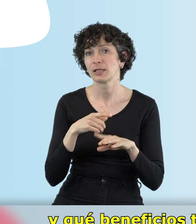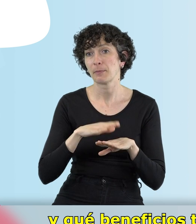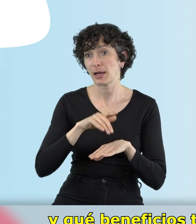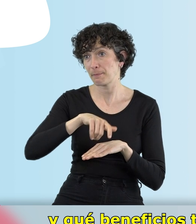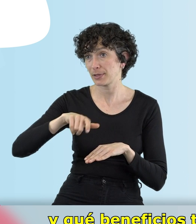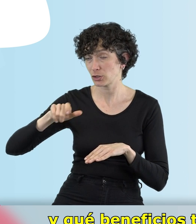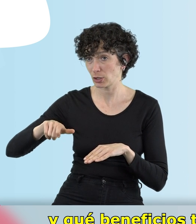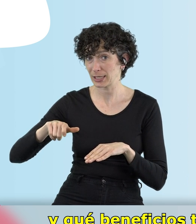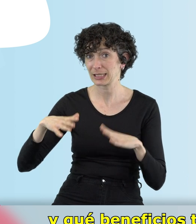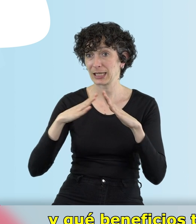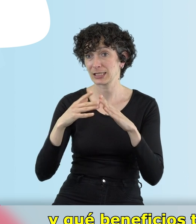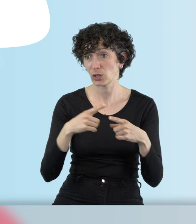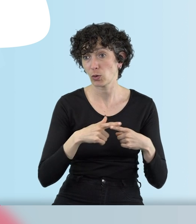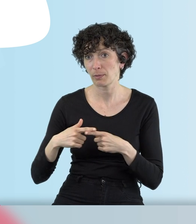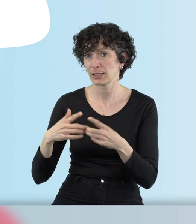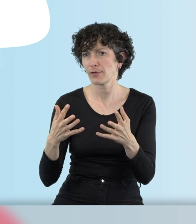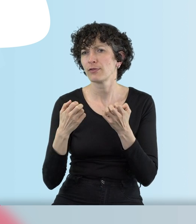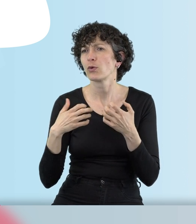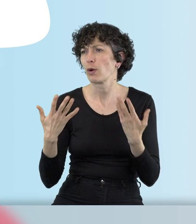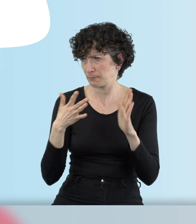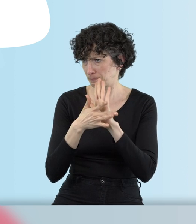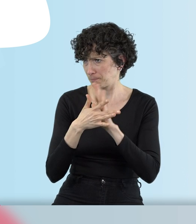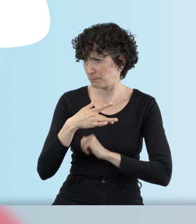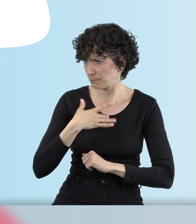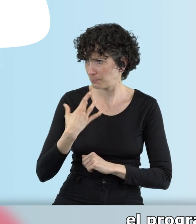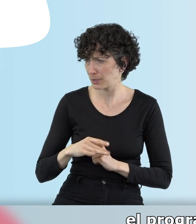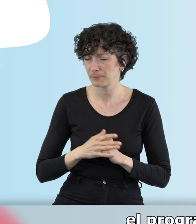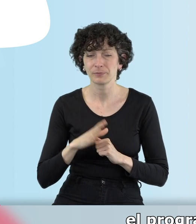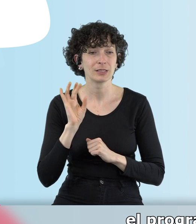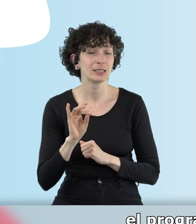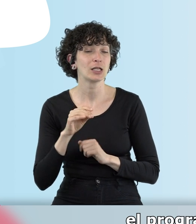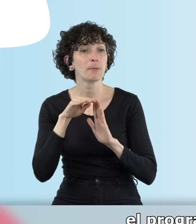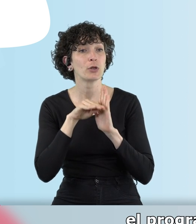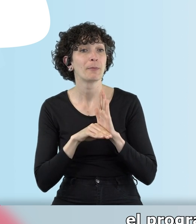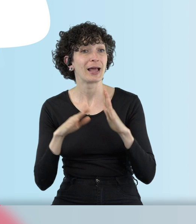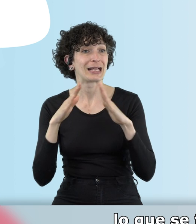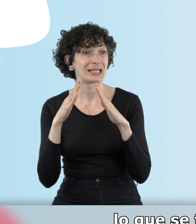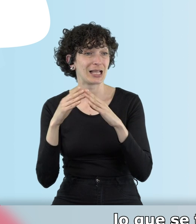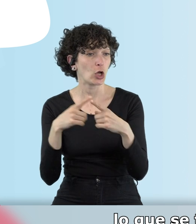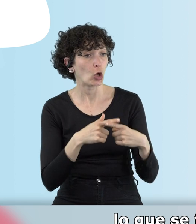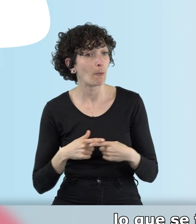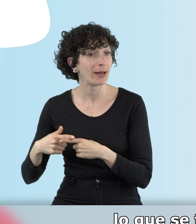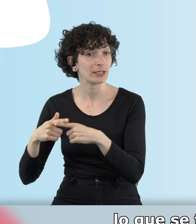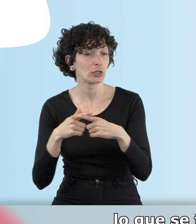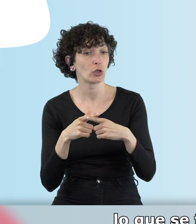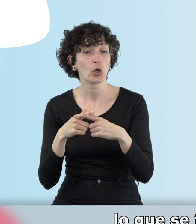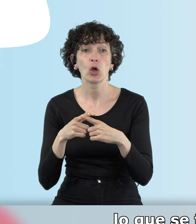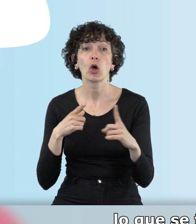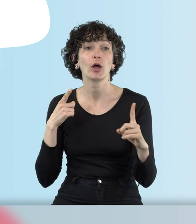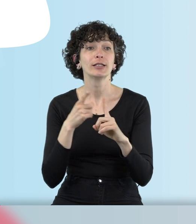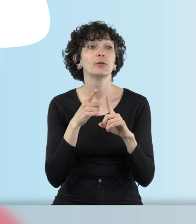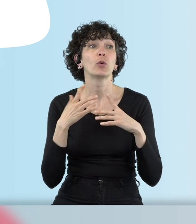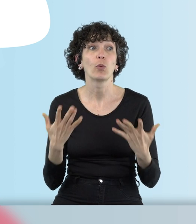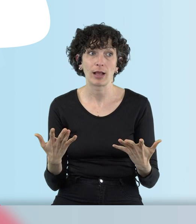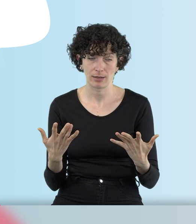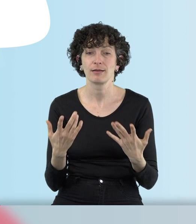para las personas que comparten vivienda? Pues sí, el programa de convivencia, el programa de alojamientos compartidos, lo que se trata, en primer lugar, si